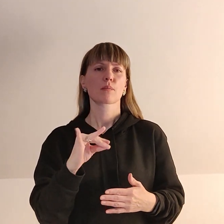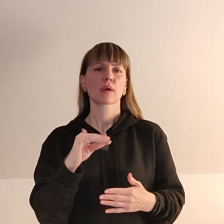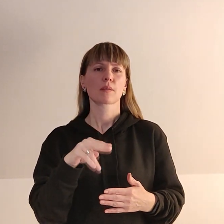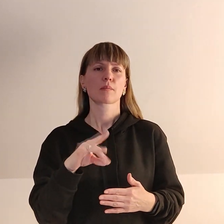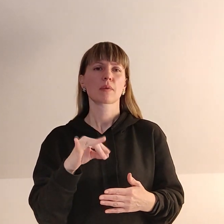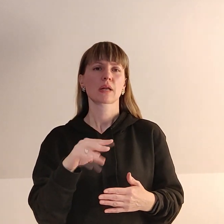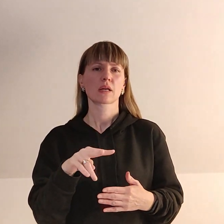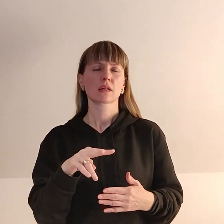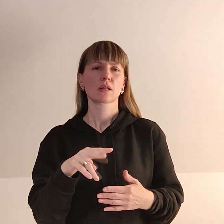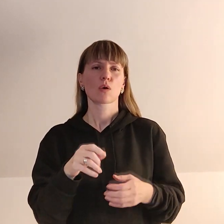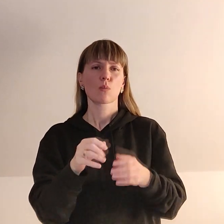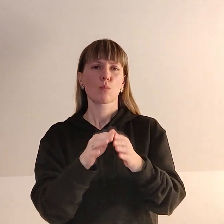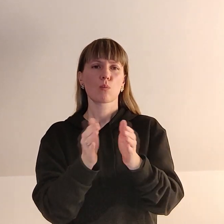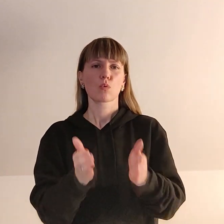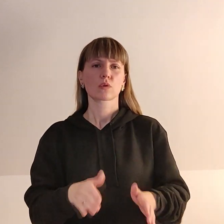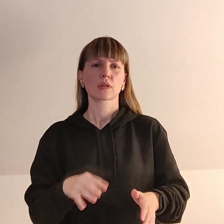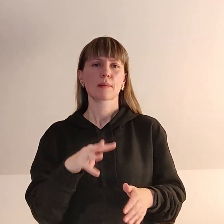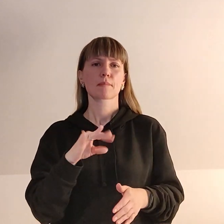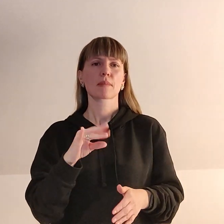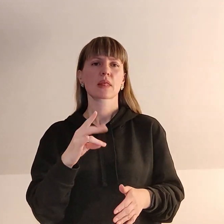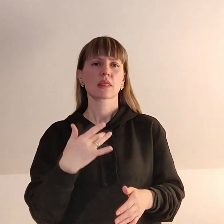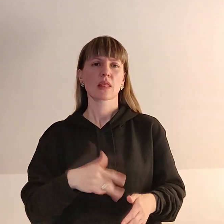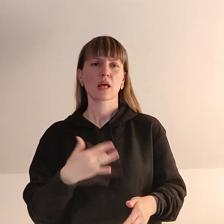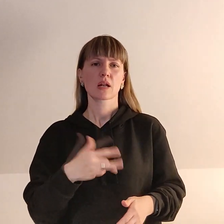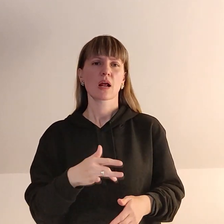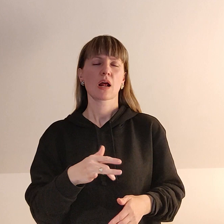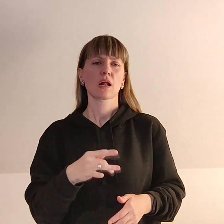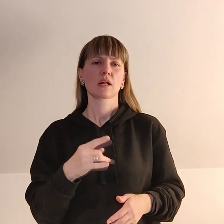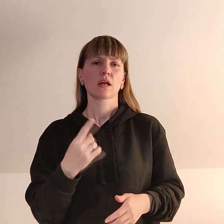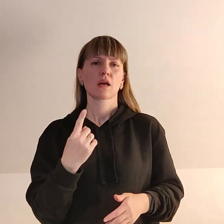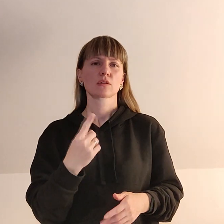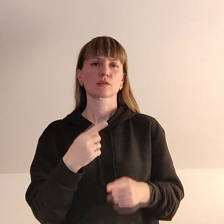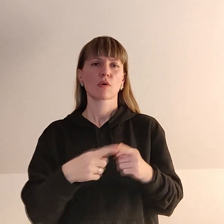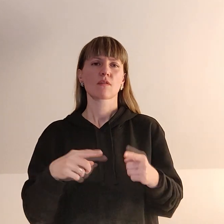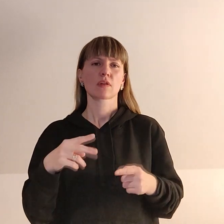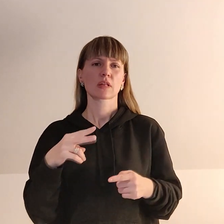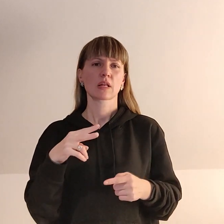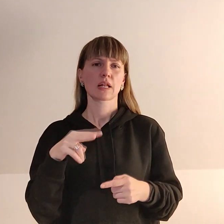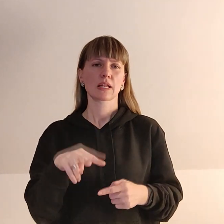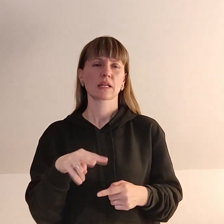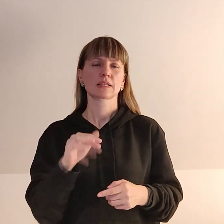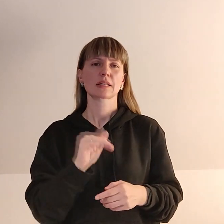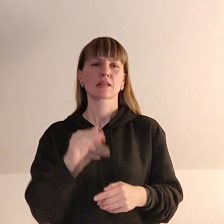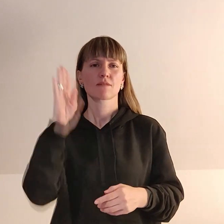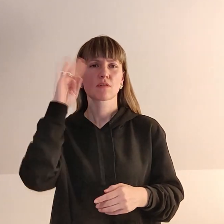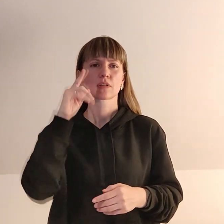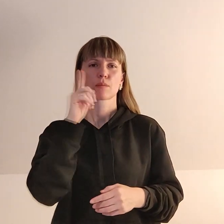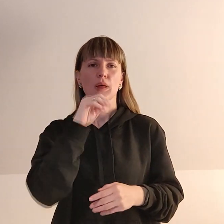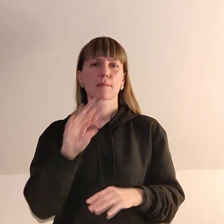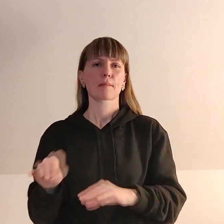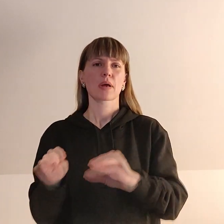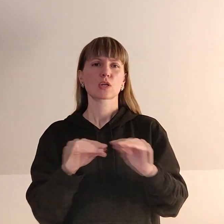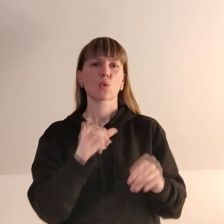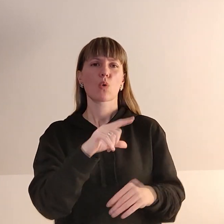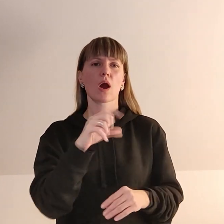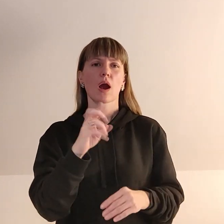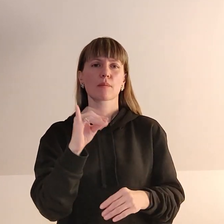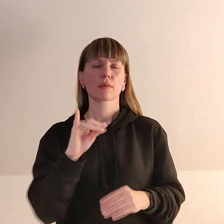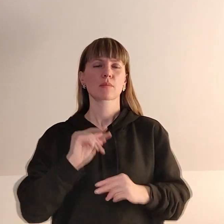очищена вода, мінеральна вода, півтора літра, пів літра, дитяча вода. З маленькими переселенцями у хабі працюють дитячі